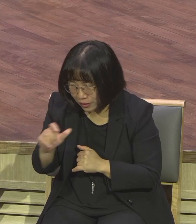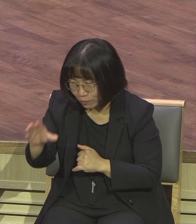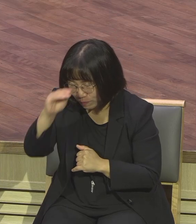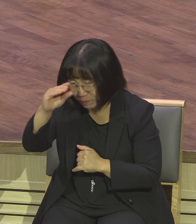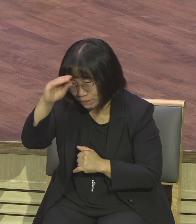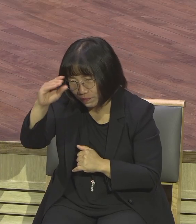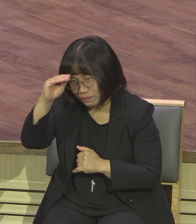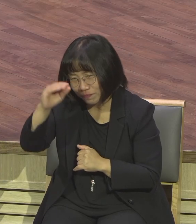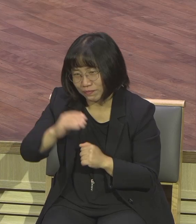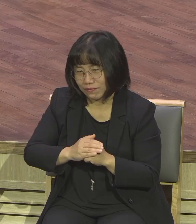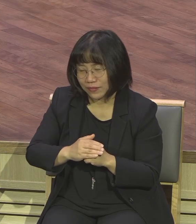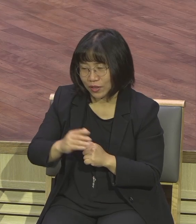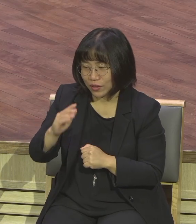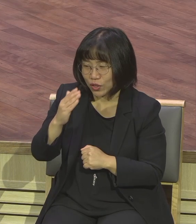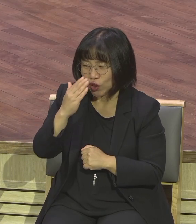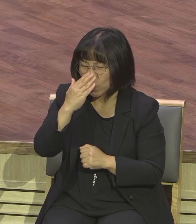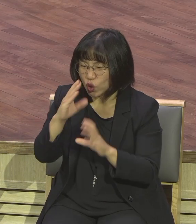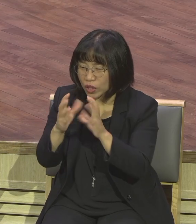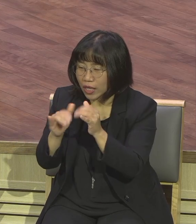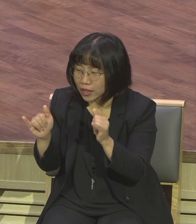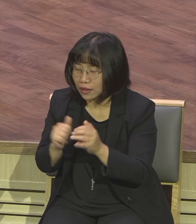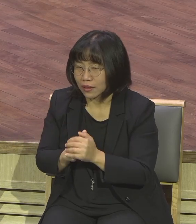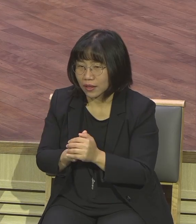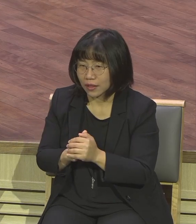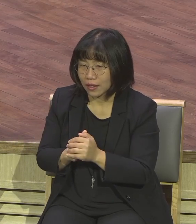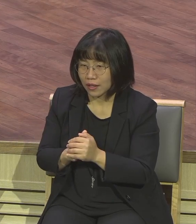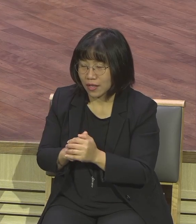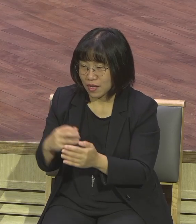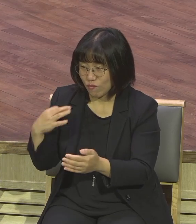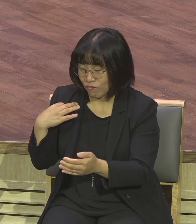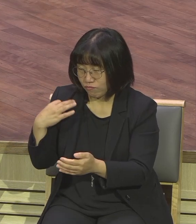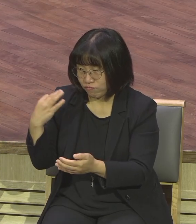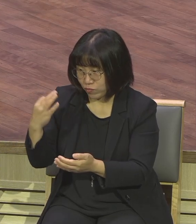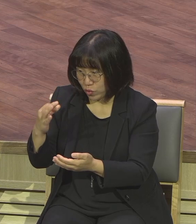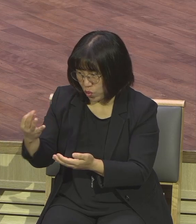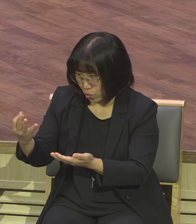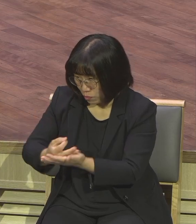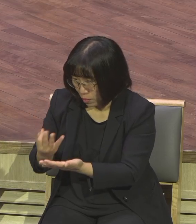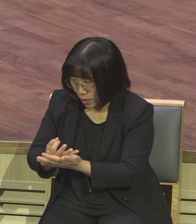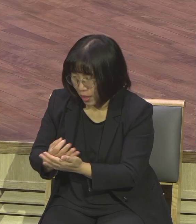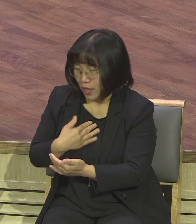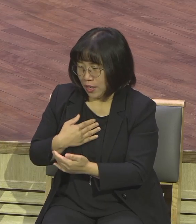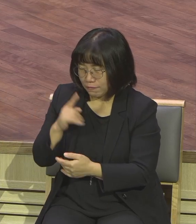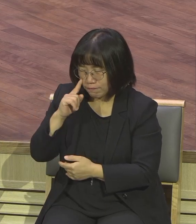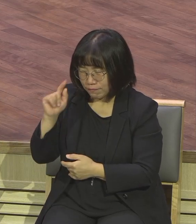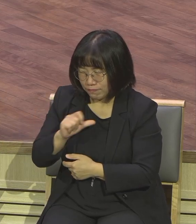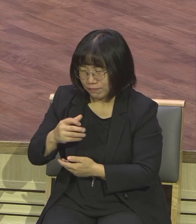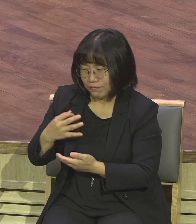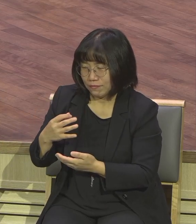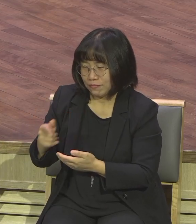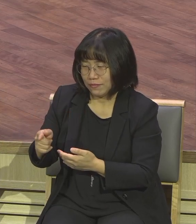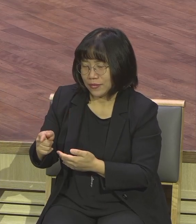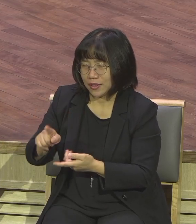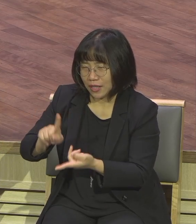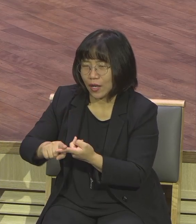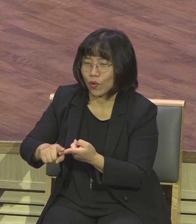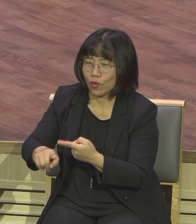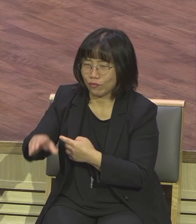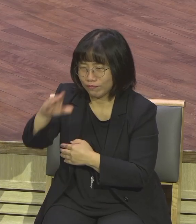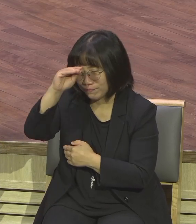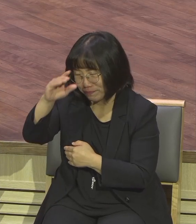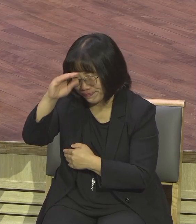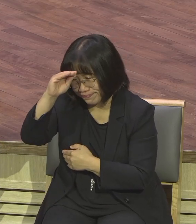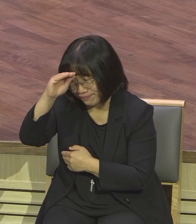맨날 따라다니게. 유대인들을 해먹고 버리면 한국 사람 주스가 따라가. 지금도 마찬가지. 이민사회가